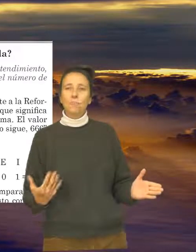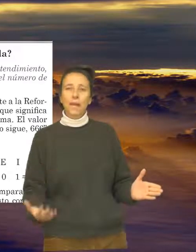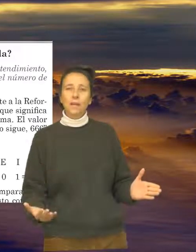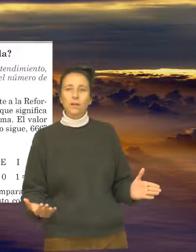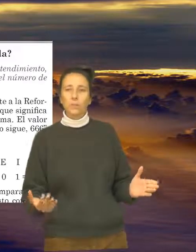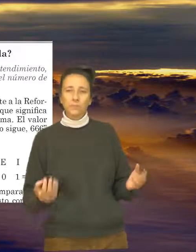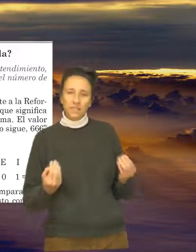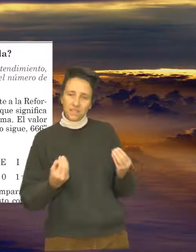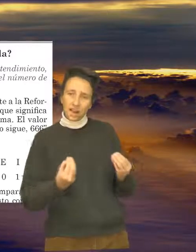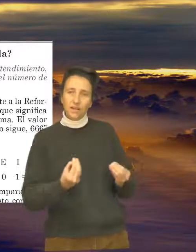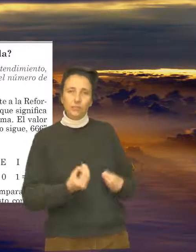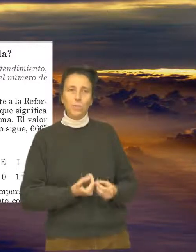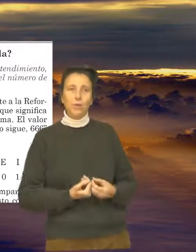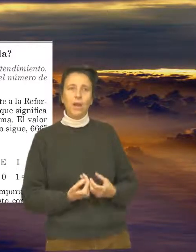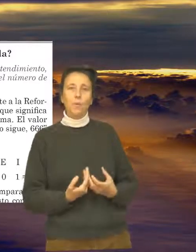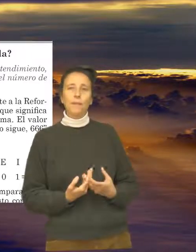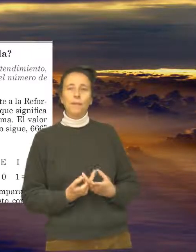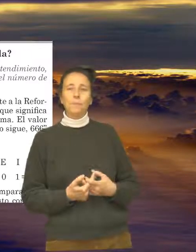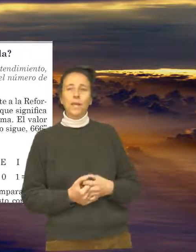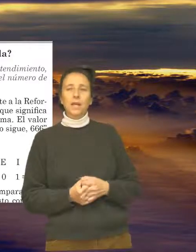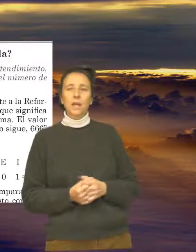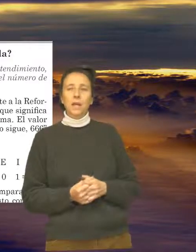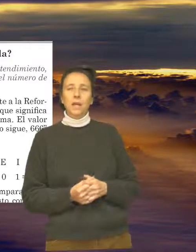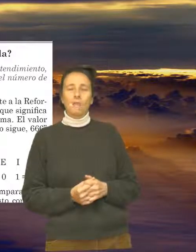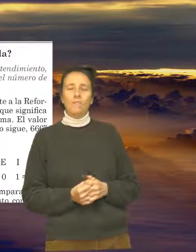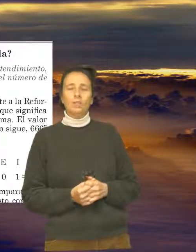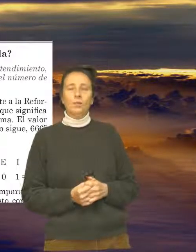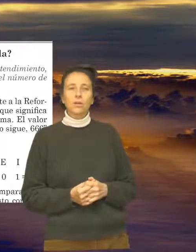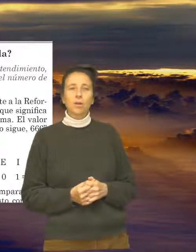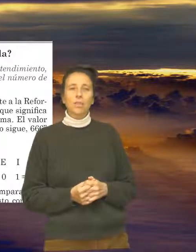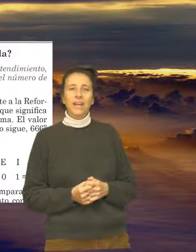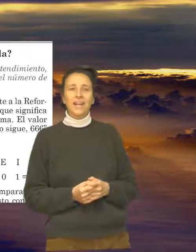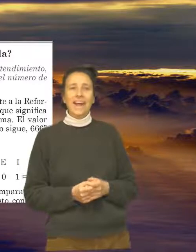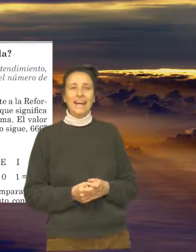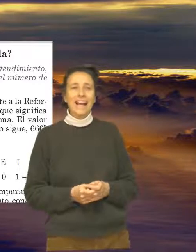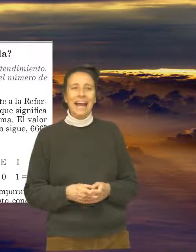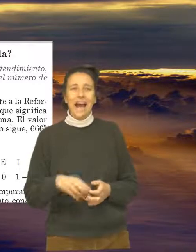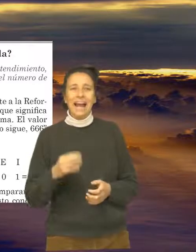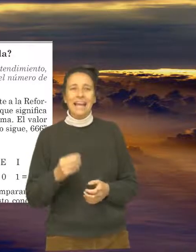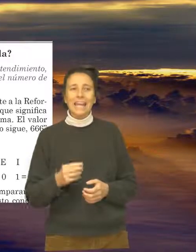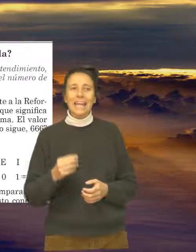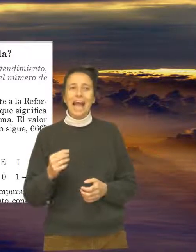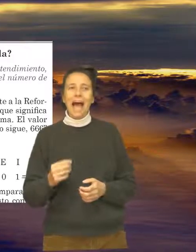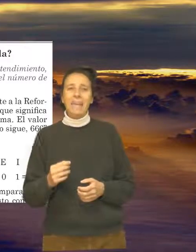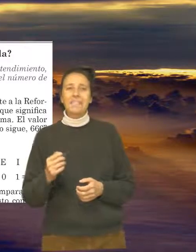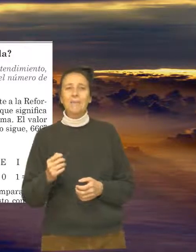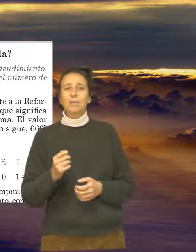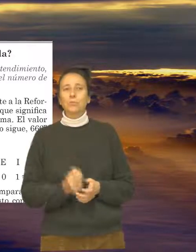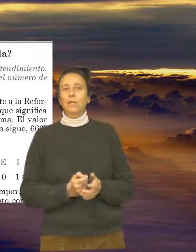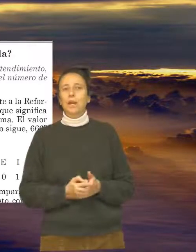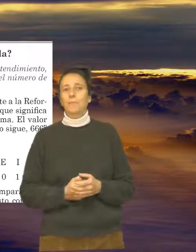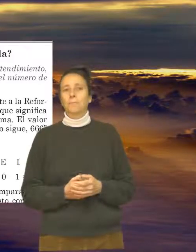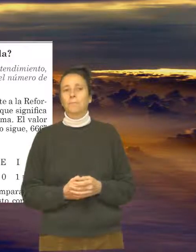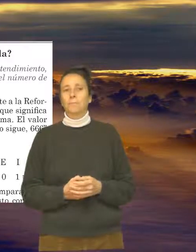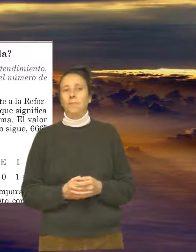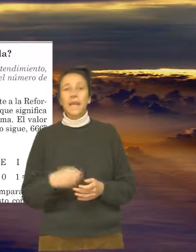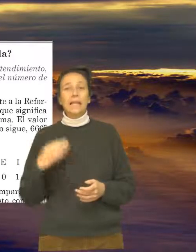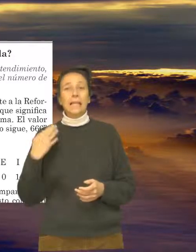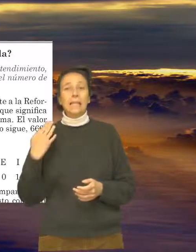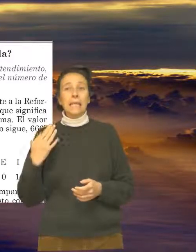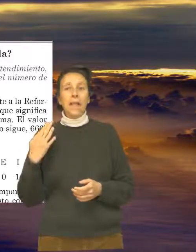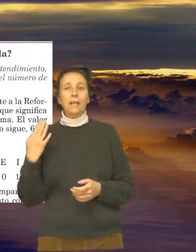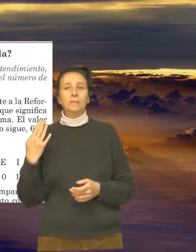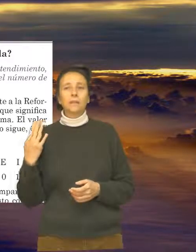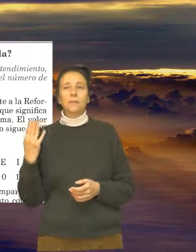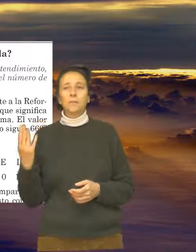el valor numérico. Y esa es la razón por la cual también el versículo declara: aquí hay sabiduría y